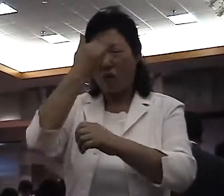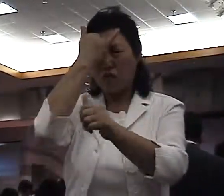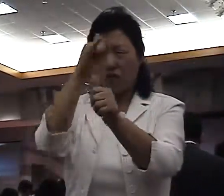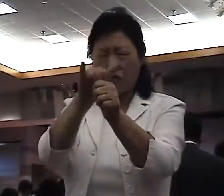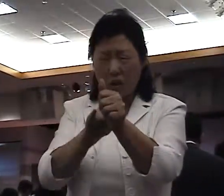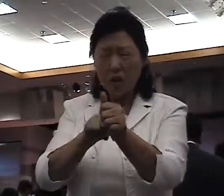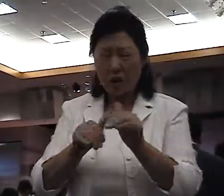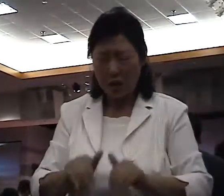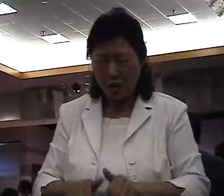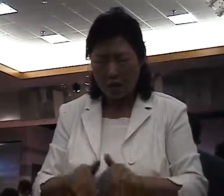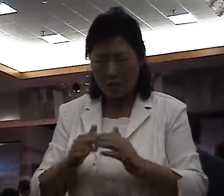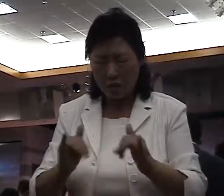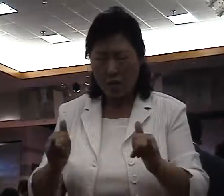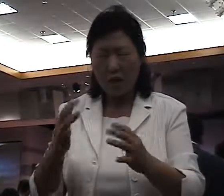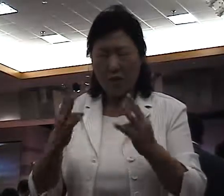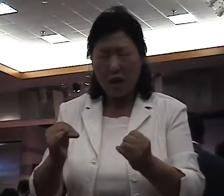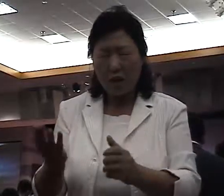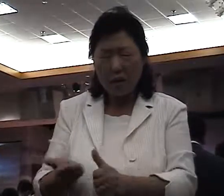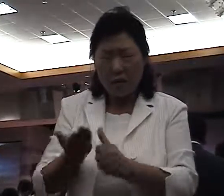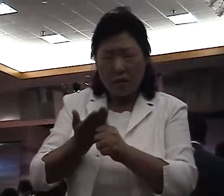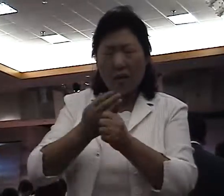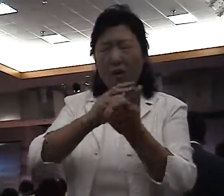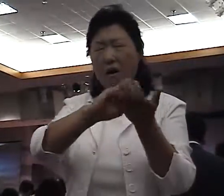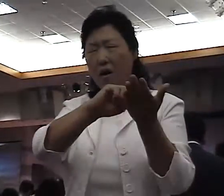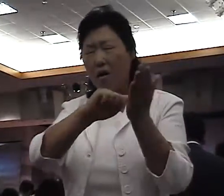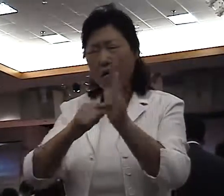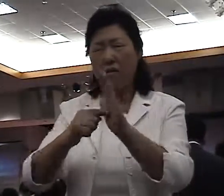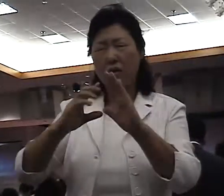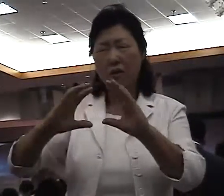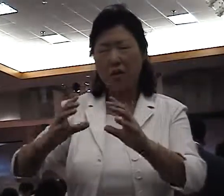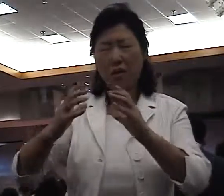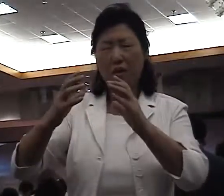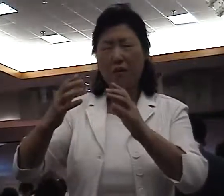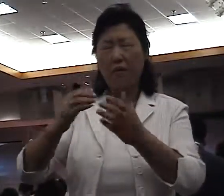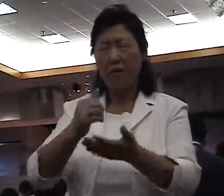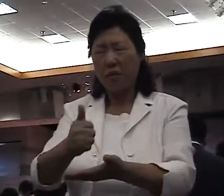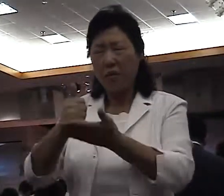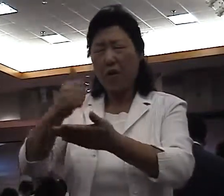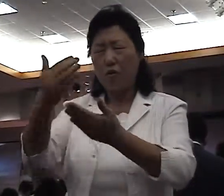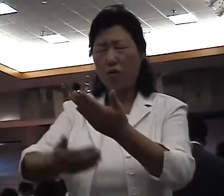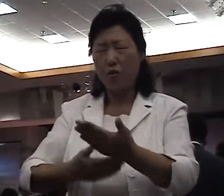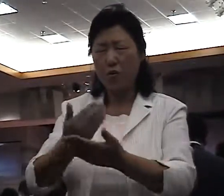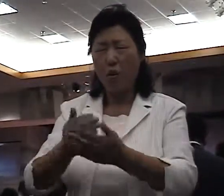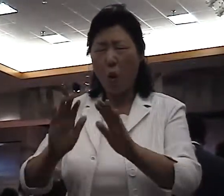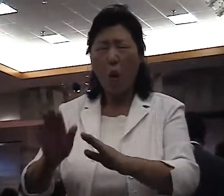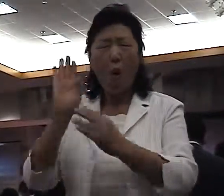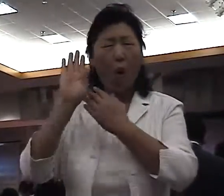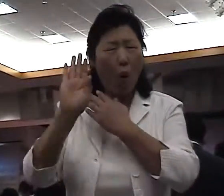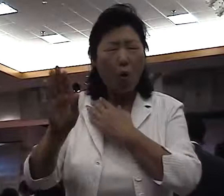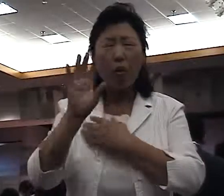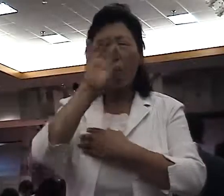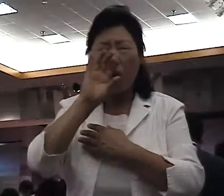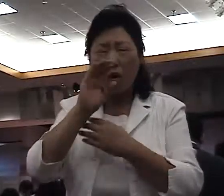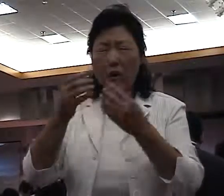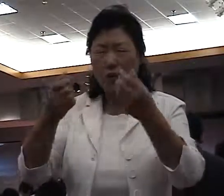양육하는 교회로서 세상을 섬기게 하여 주시옵소서. 아멘. 오늘 오후에 훈련사역 졸업 및 개강 예배를